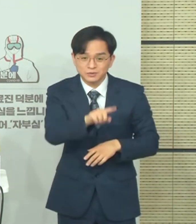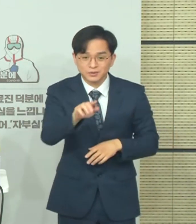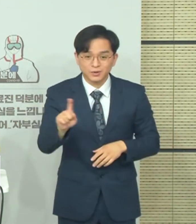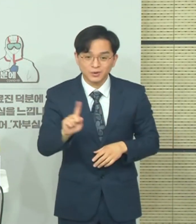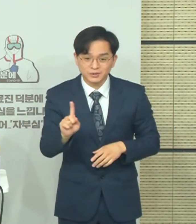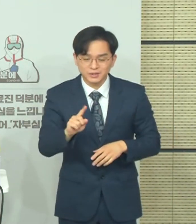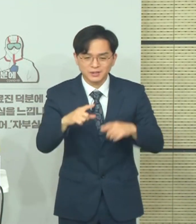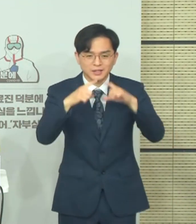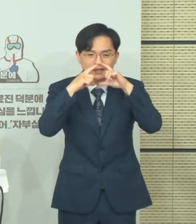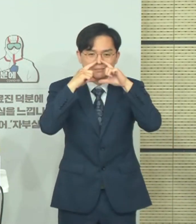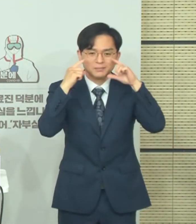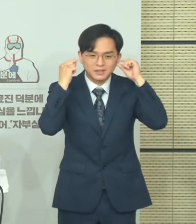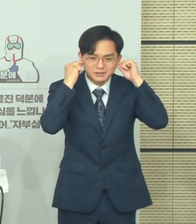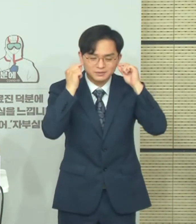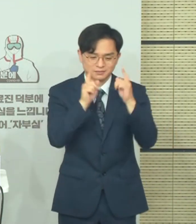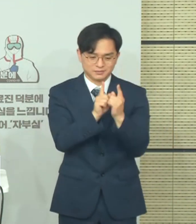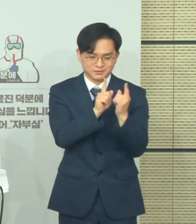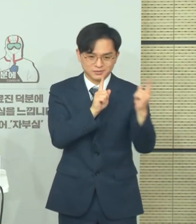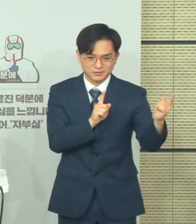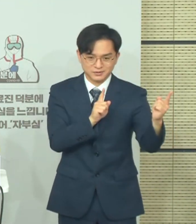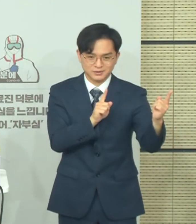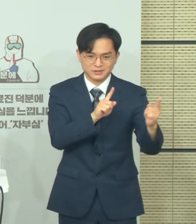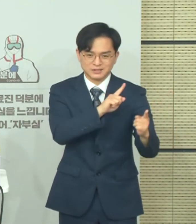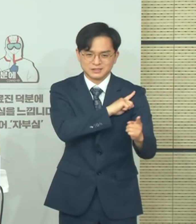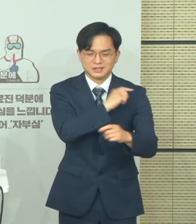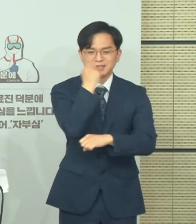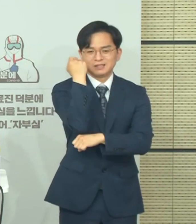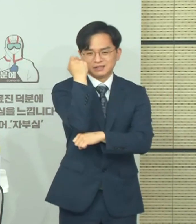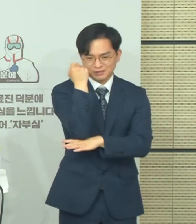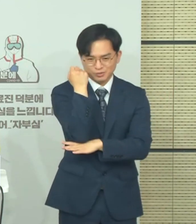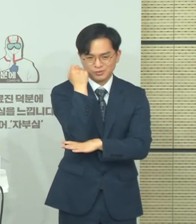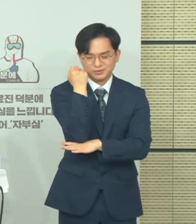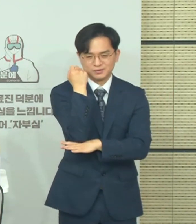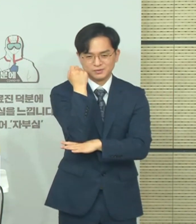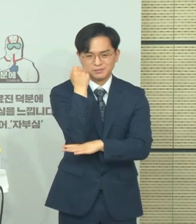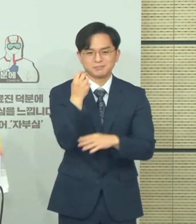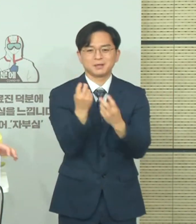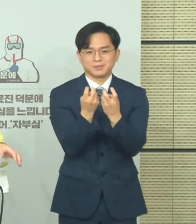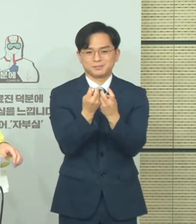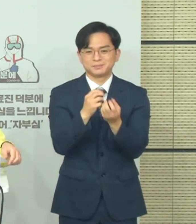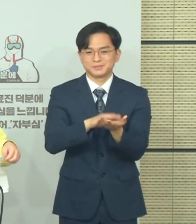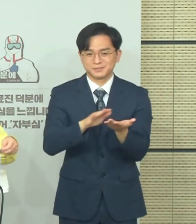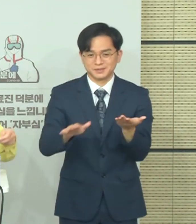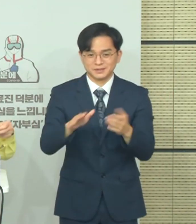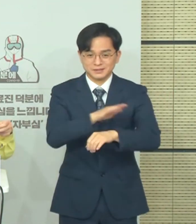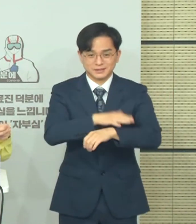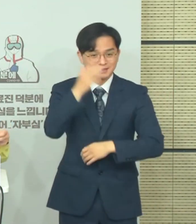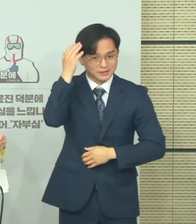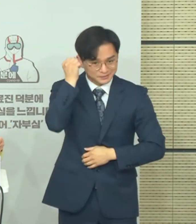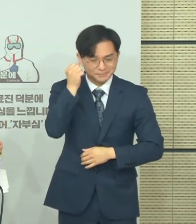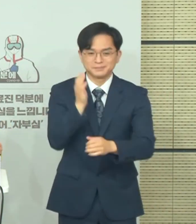지킬 수 있는 최선의 수단임을 늘 기억해 주시기 바랍니다 감사합니다